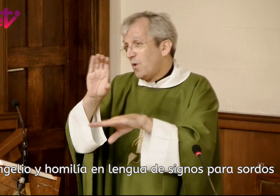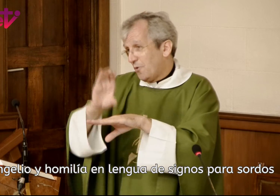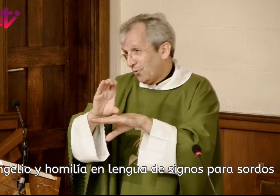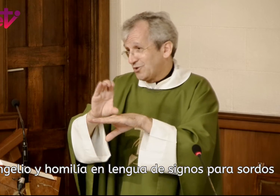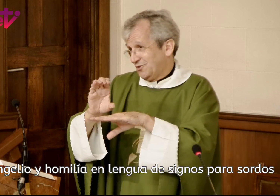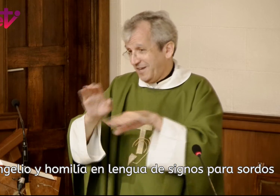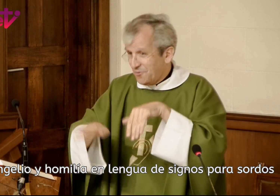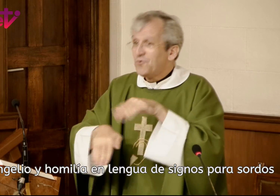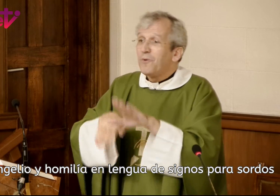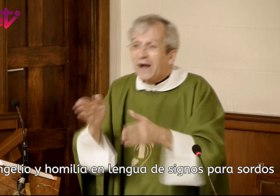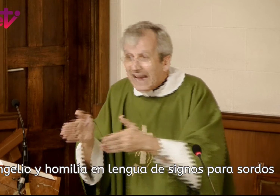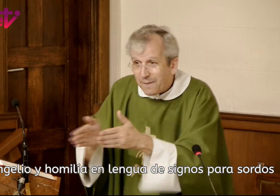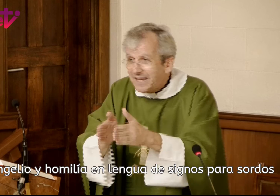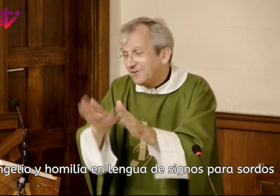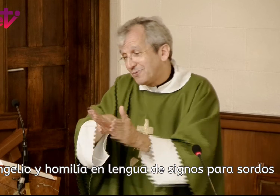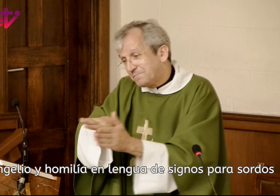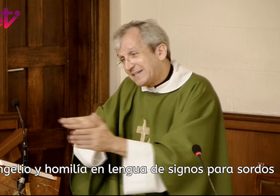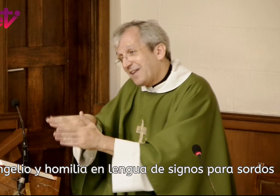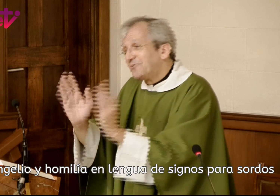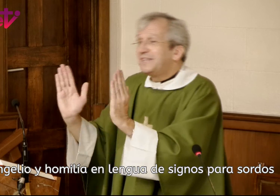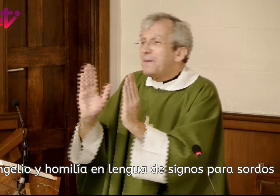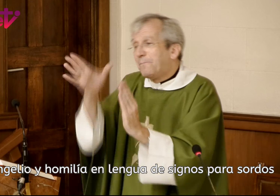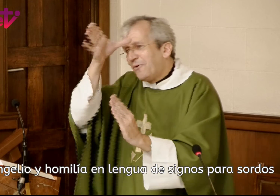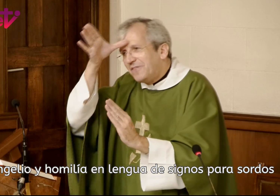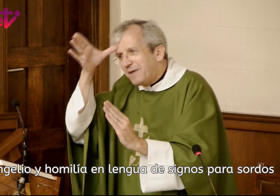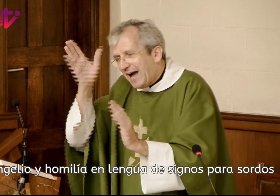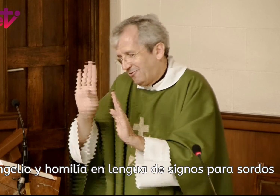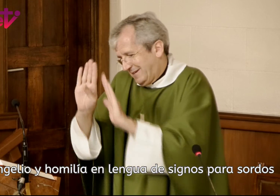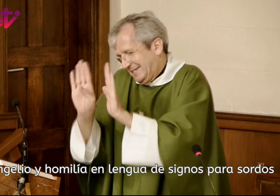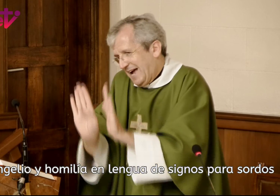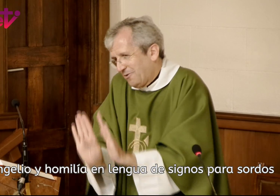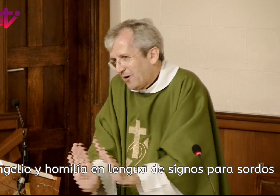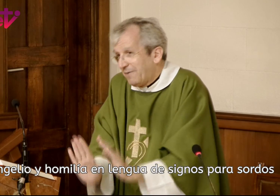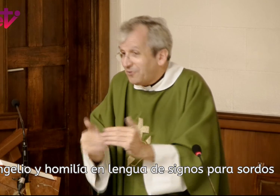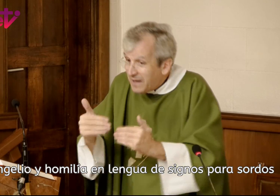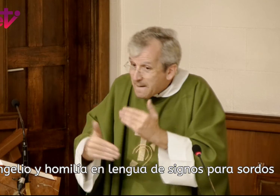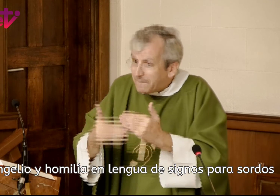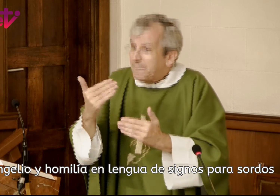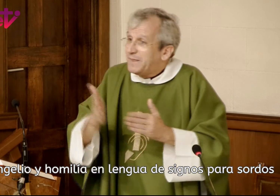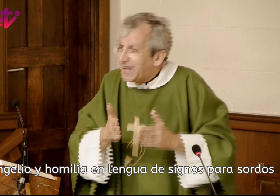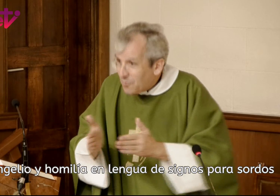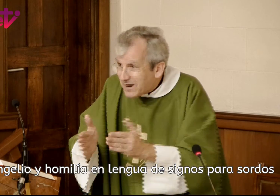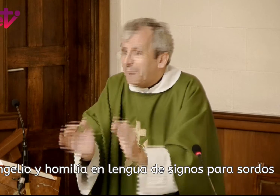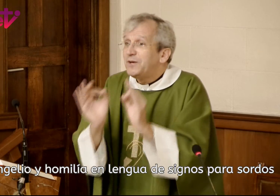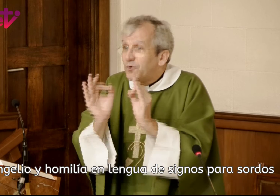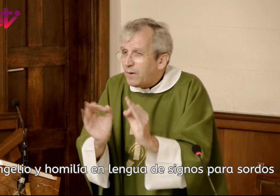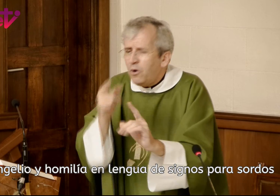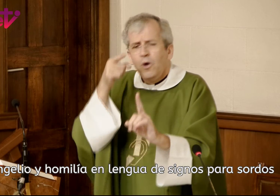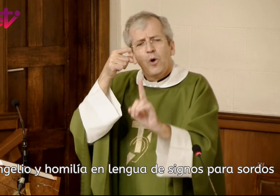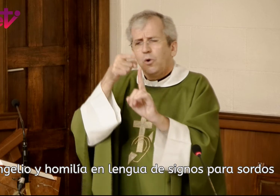nuevo curso, un nuevo camino. Hemos pasado un tiempo de verano que está como acabando para empezar un camino nuevo con